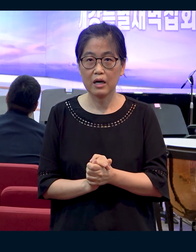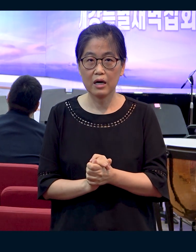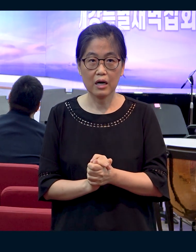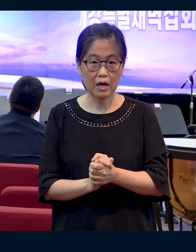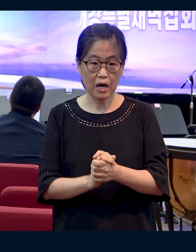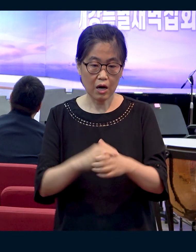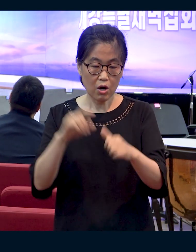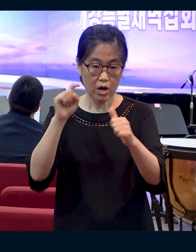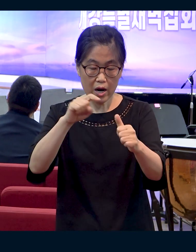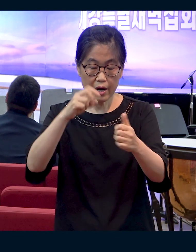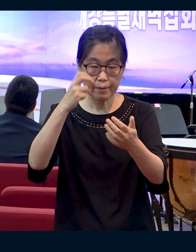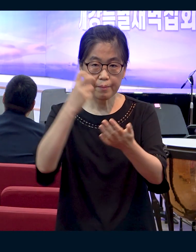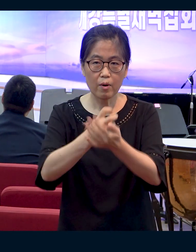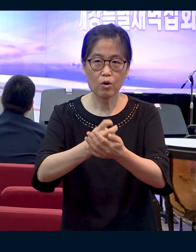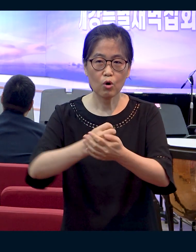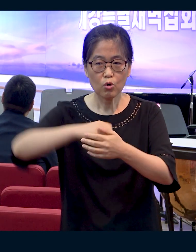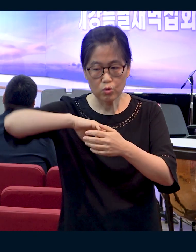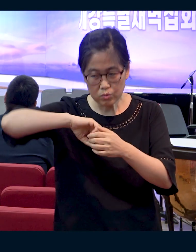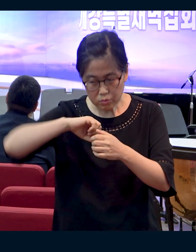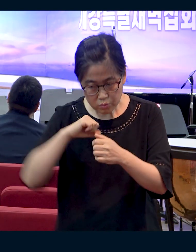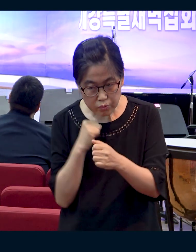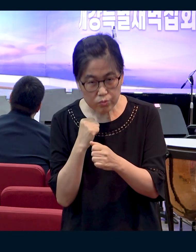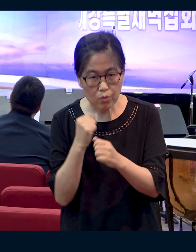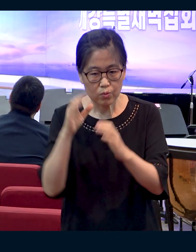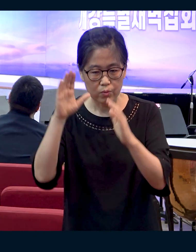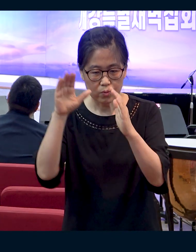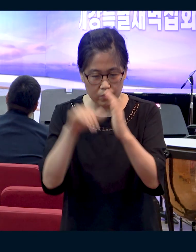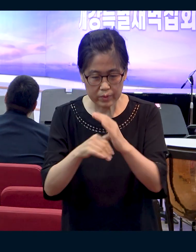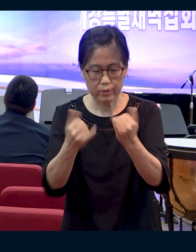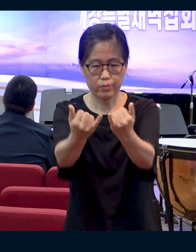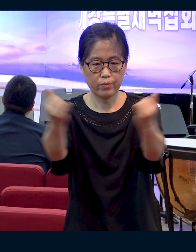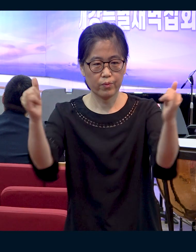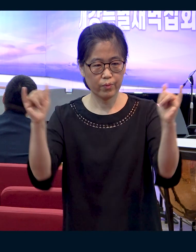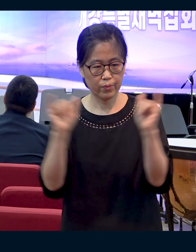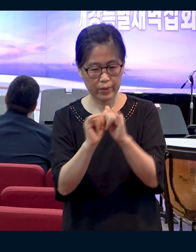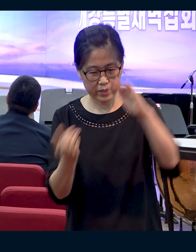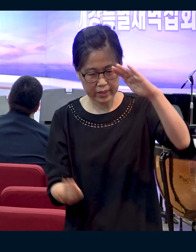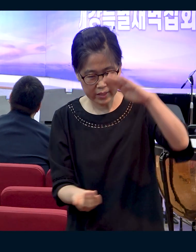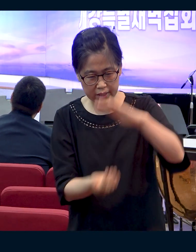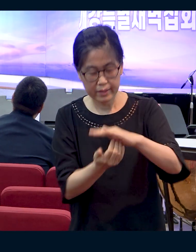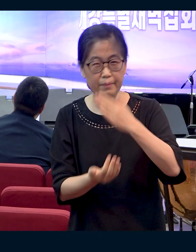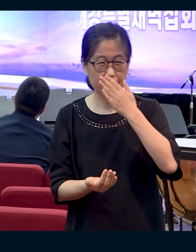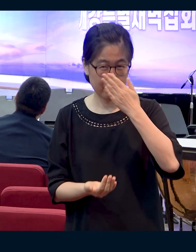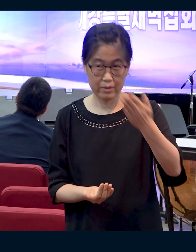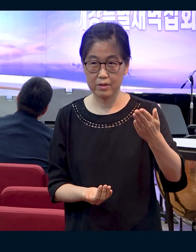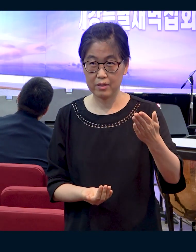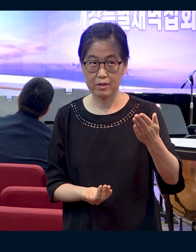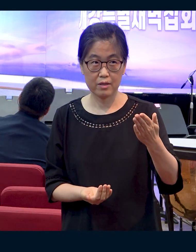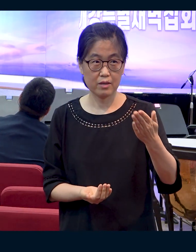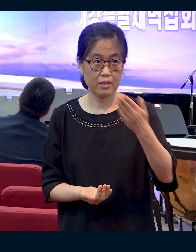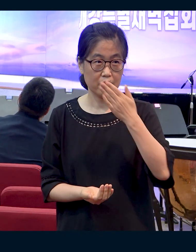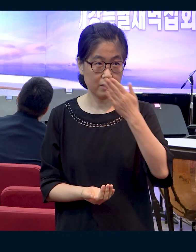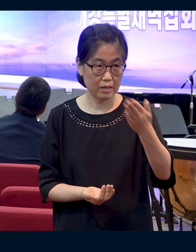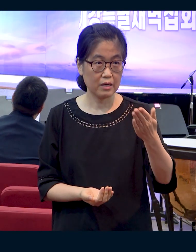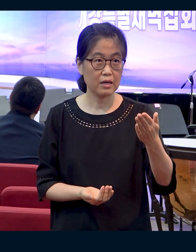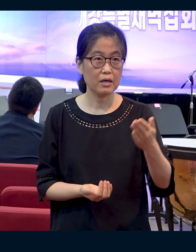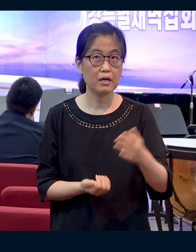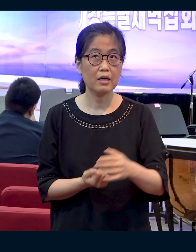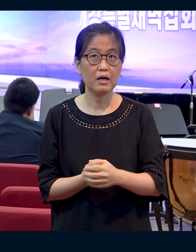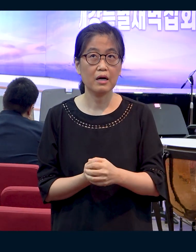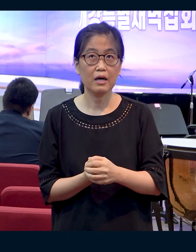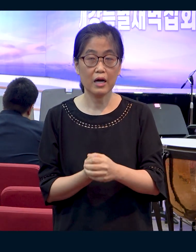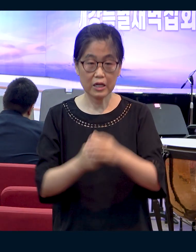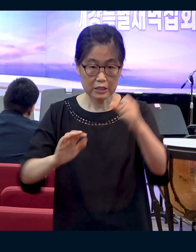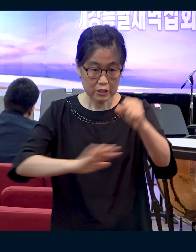계명을 순종해야, 그래야 우리가 공동체를 이룰 수가 있는 거예요. 여러분 뭐